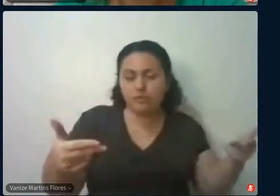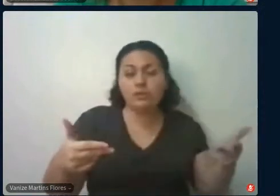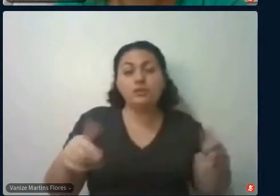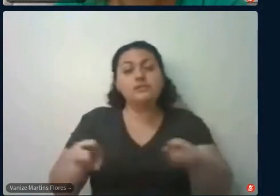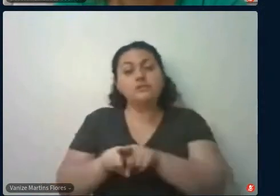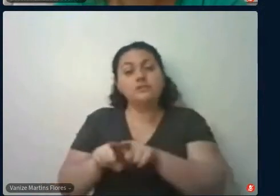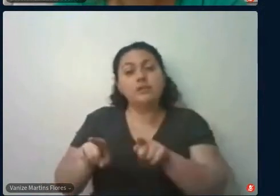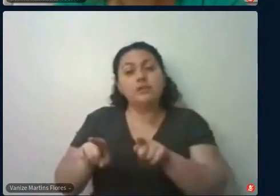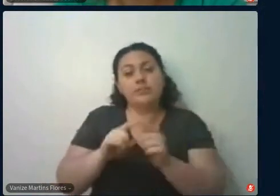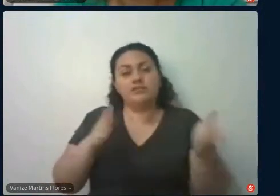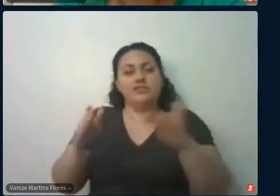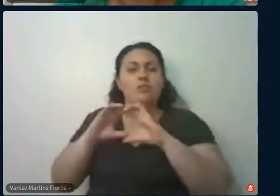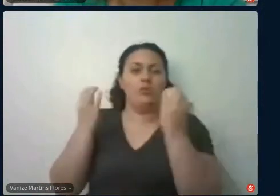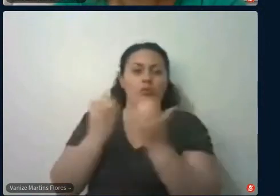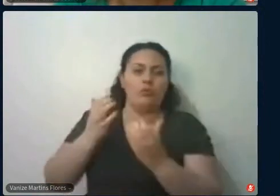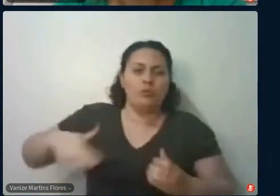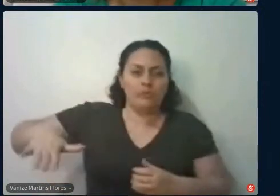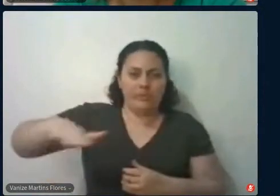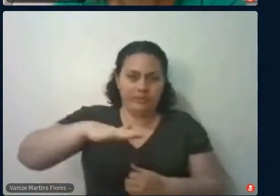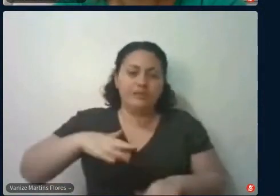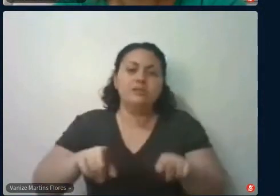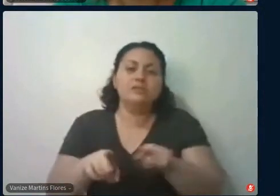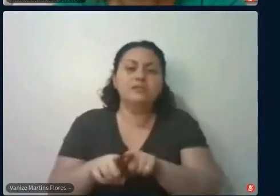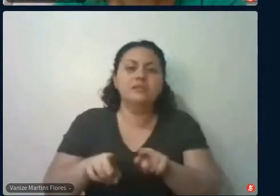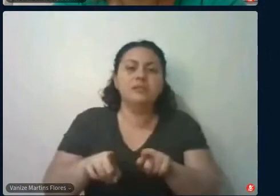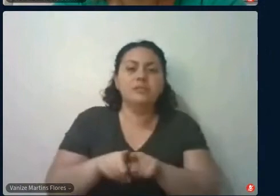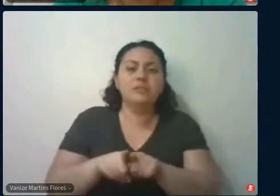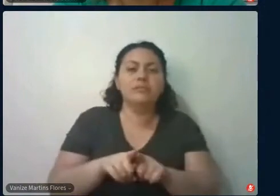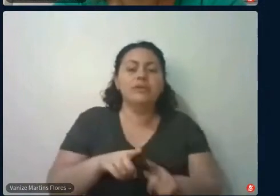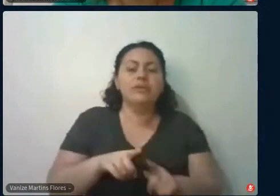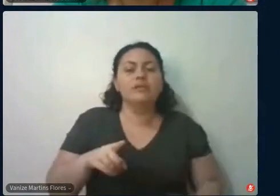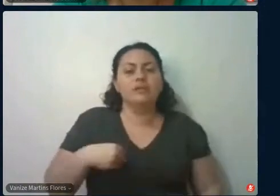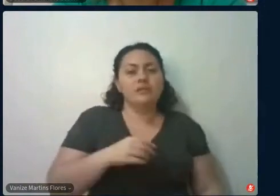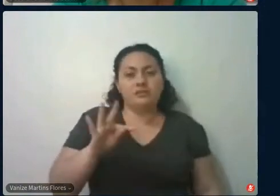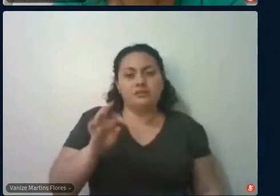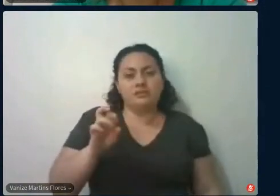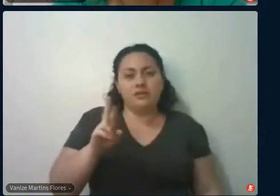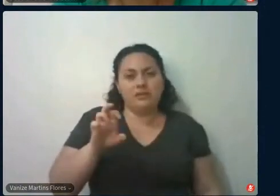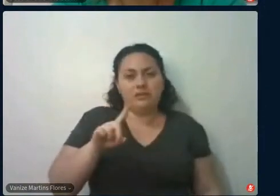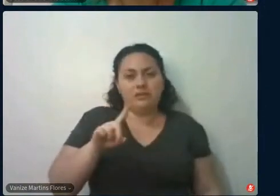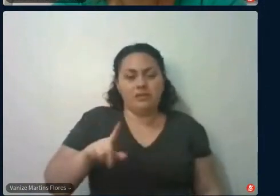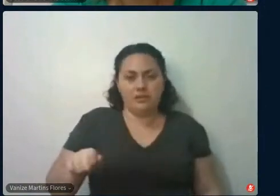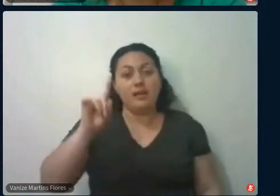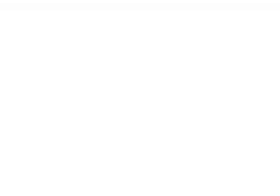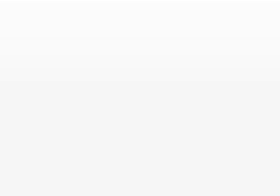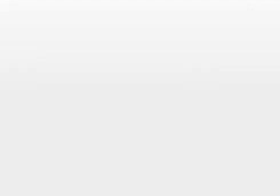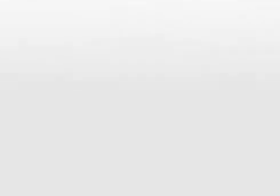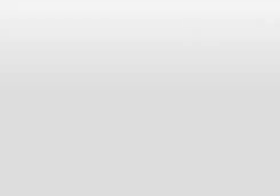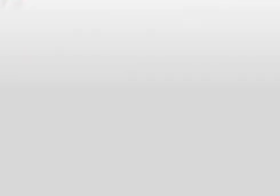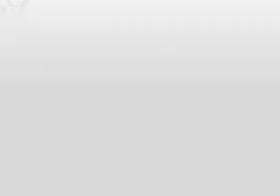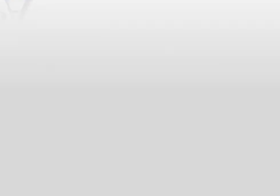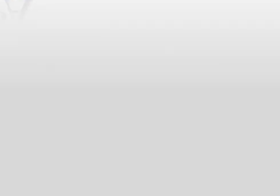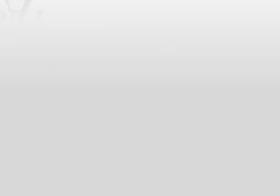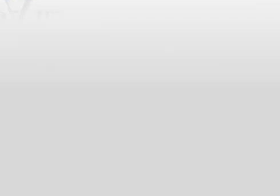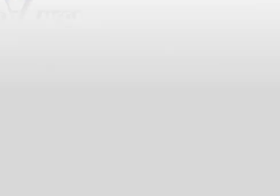de comunidade. E também a doutora Tereza da Santa Casa vai ser a nossa convidada especial,